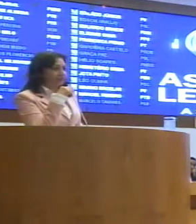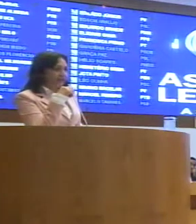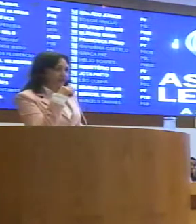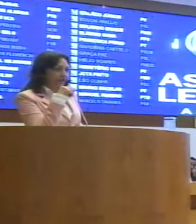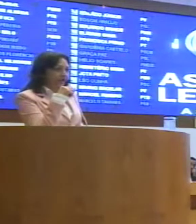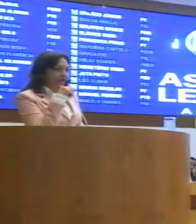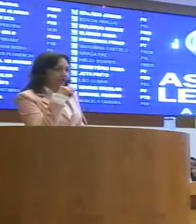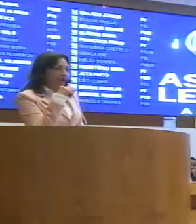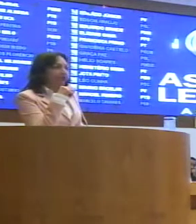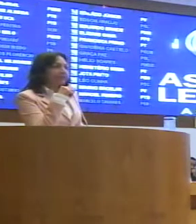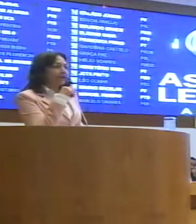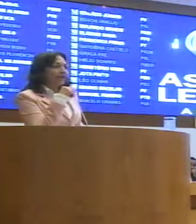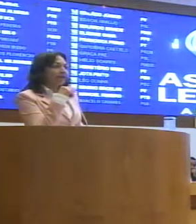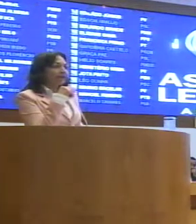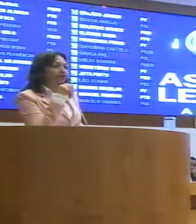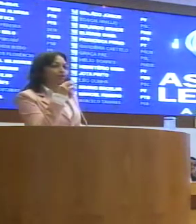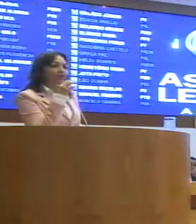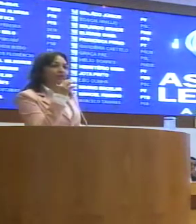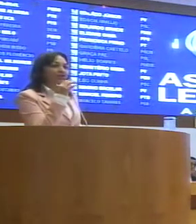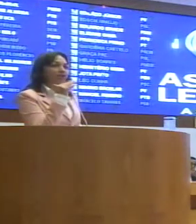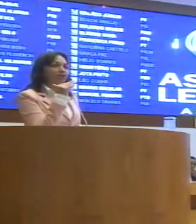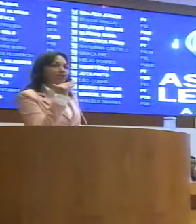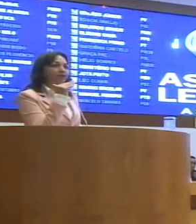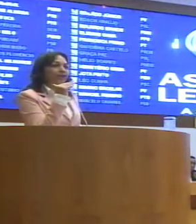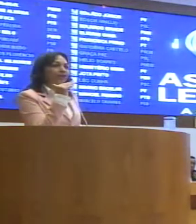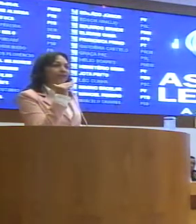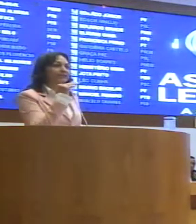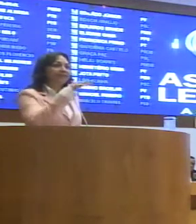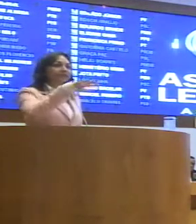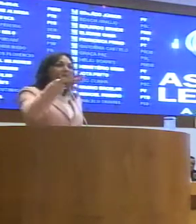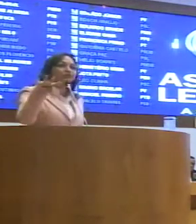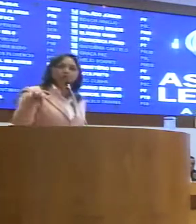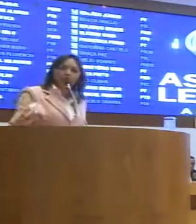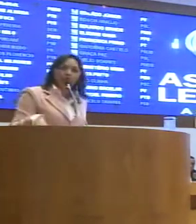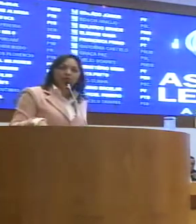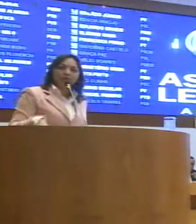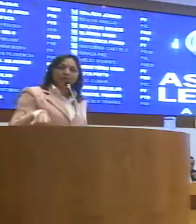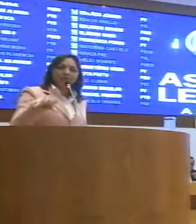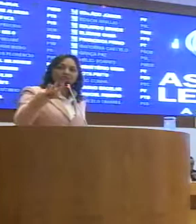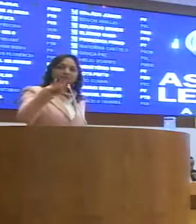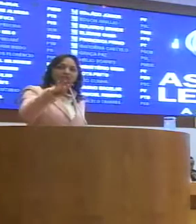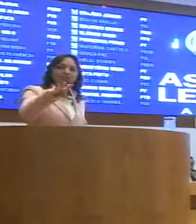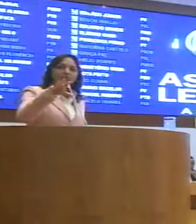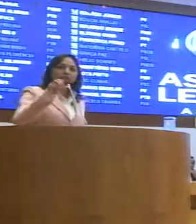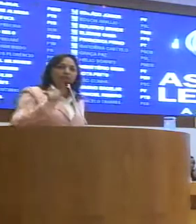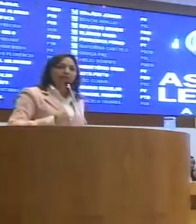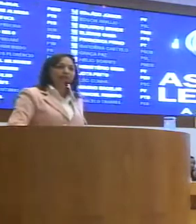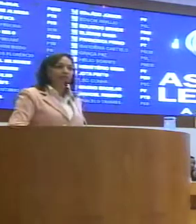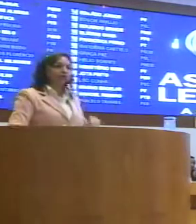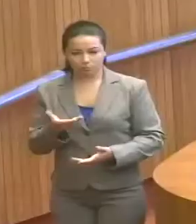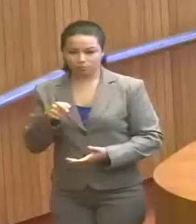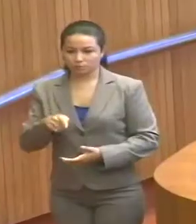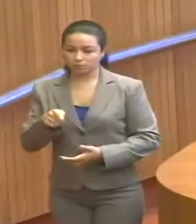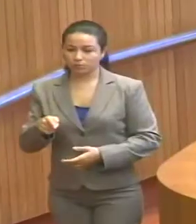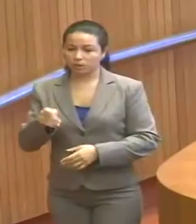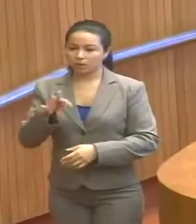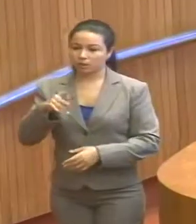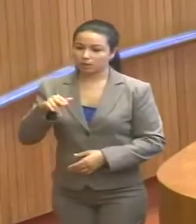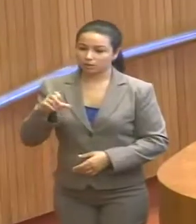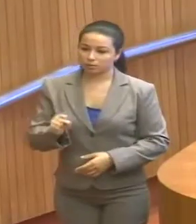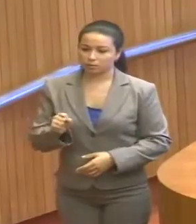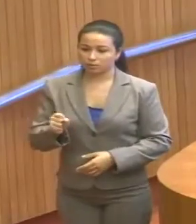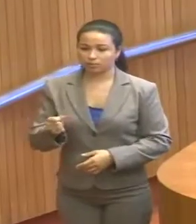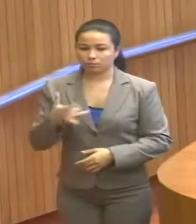responsabilidade. A questão do planejamento, ele serve para tudo. serve para a questão do trânsito, serve para a questão